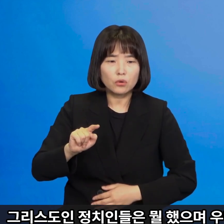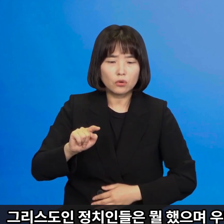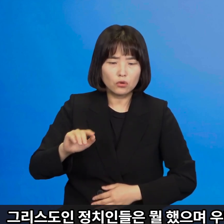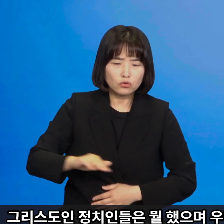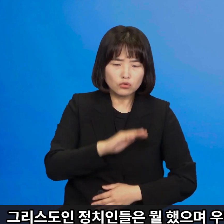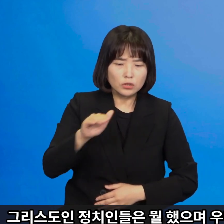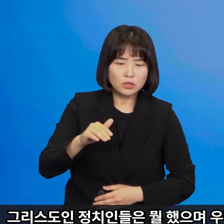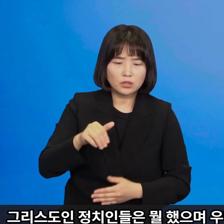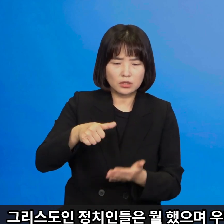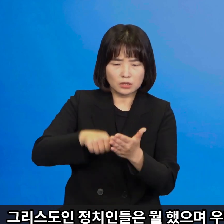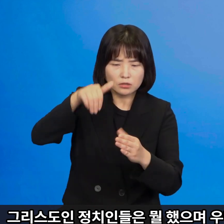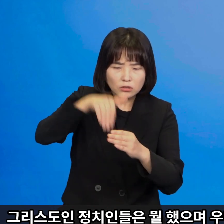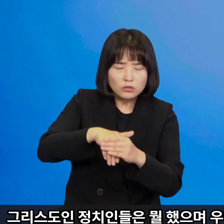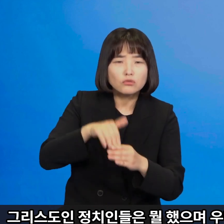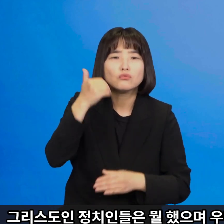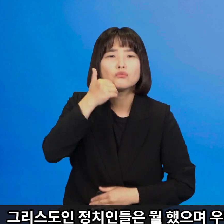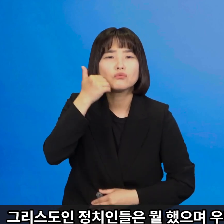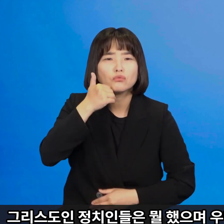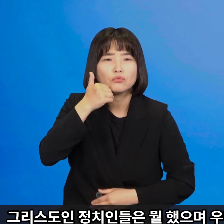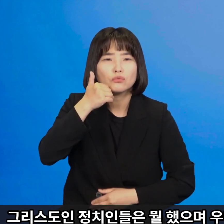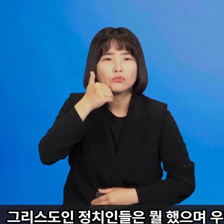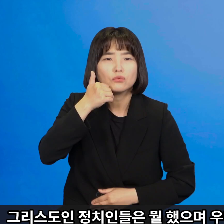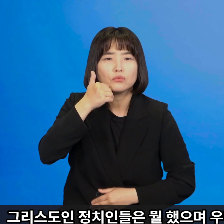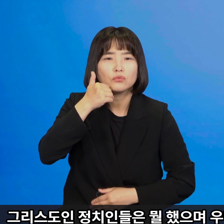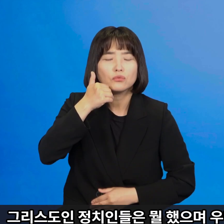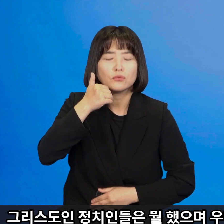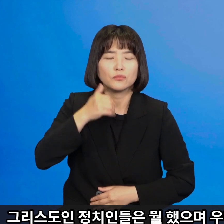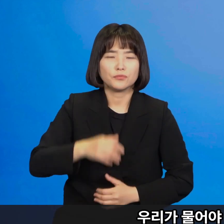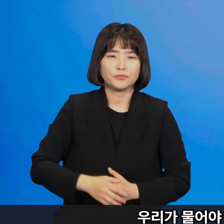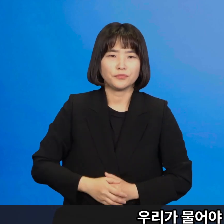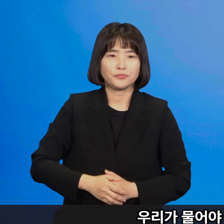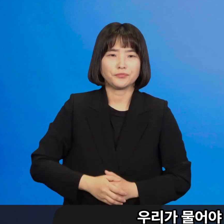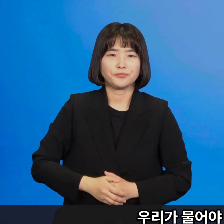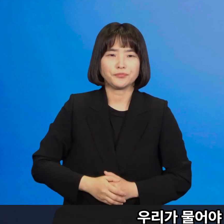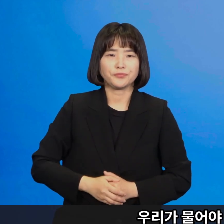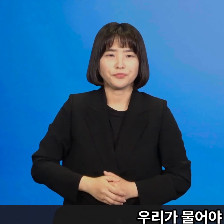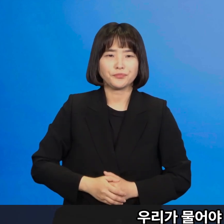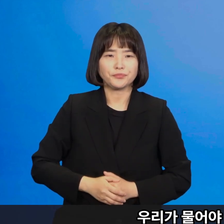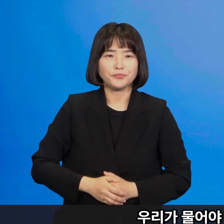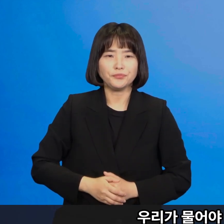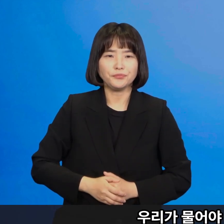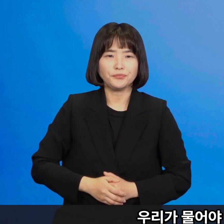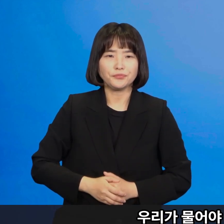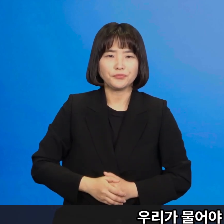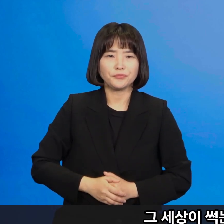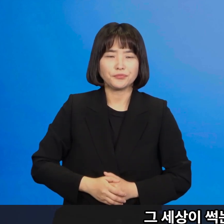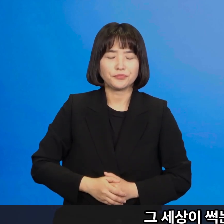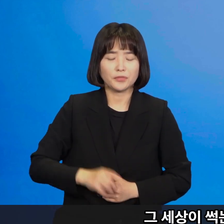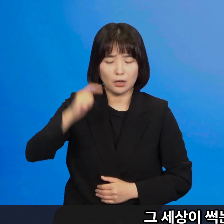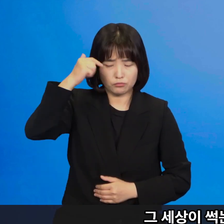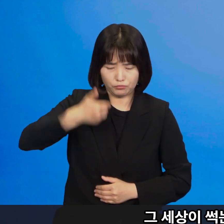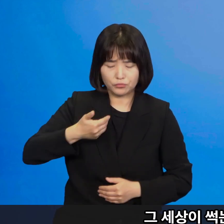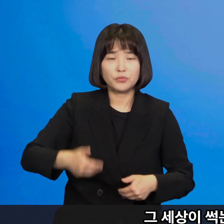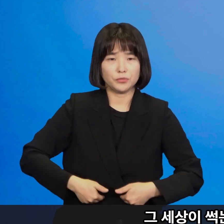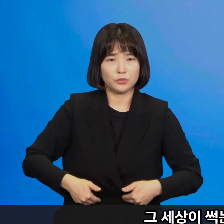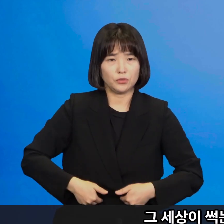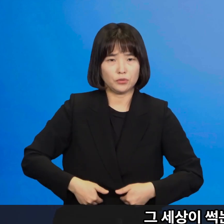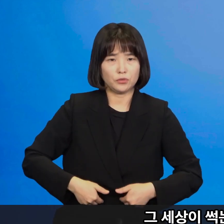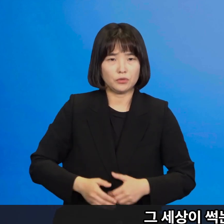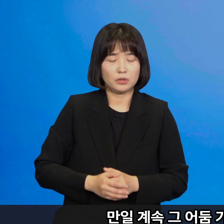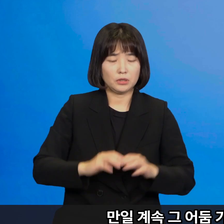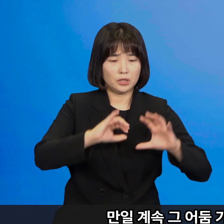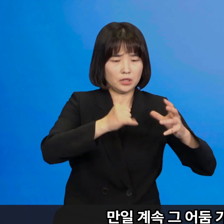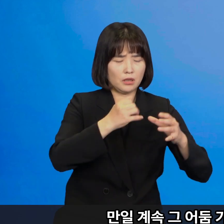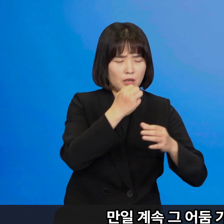뽑았느냐? 우리는 누구를 뽑았느냐? 우리가 뭘 해야 될 질문인 것이죠. 그 세상이 썩는 것은